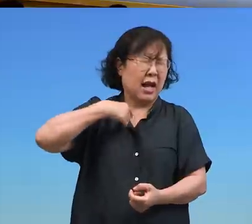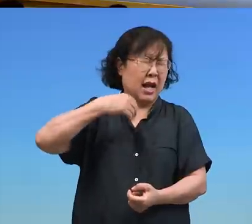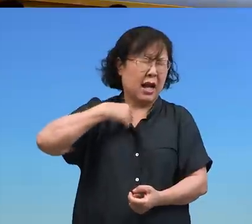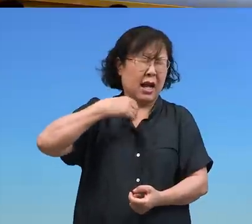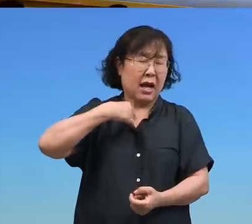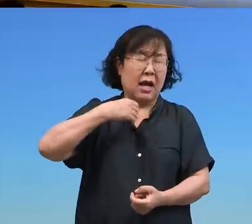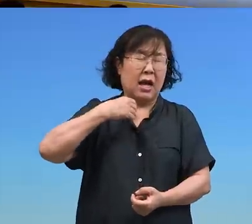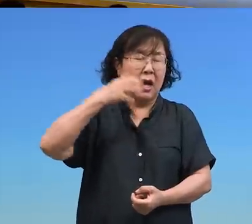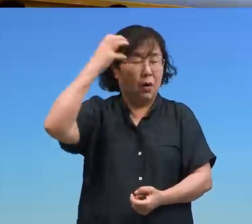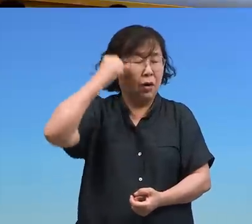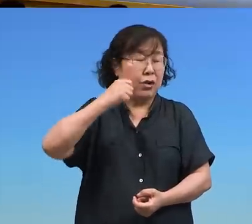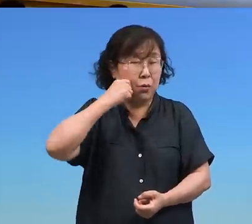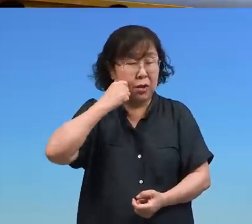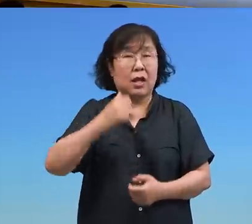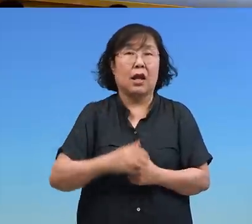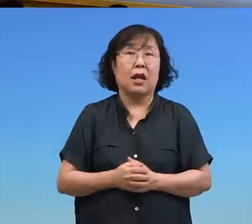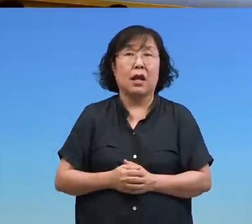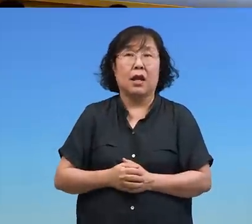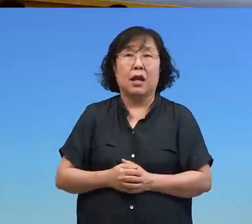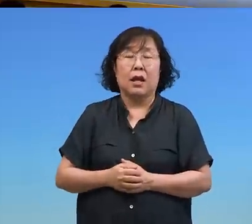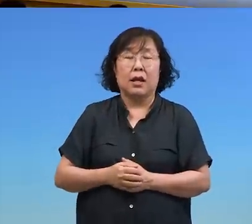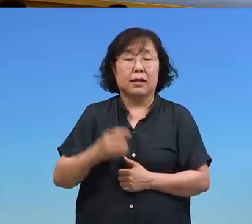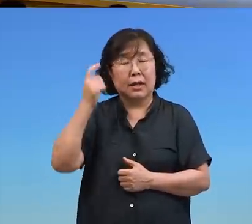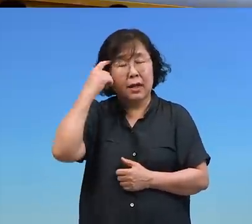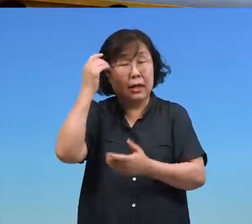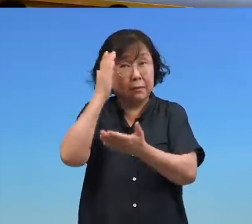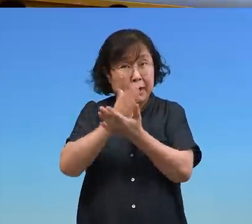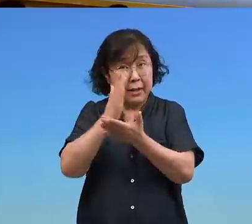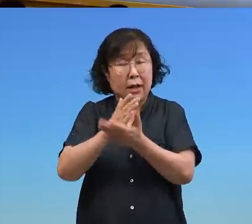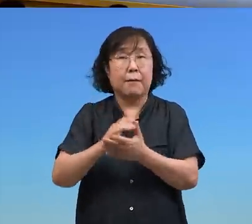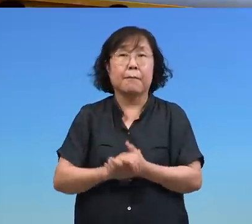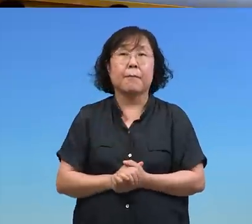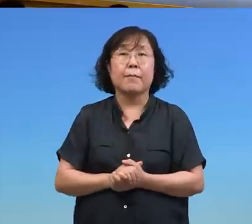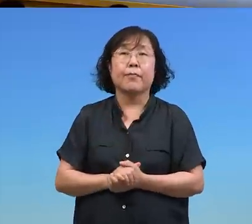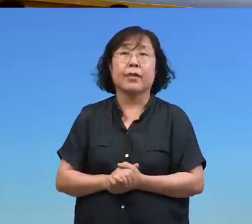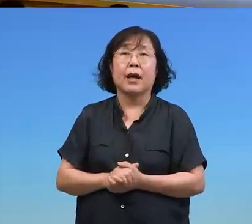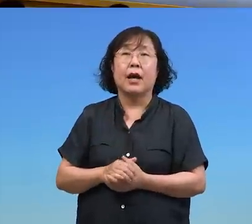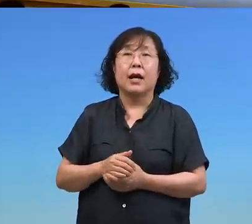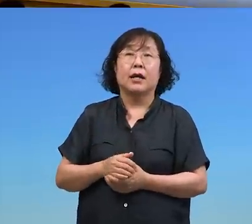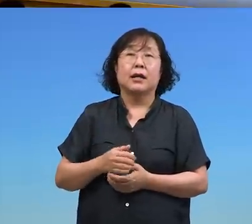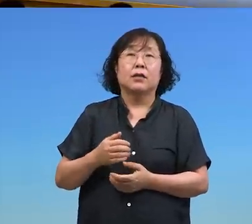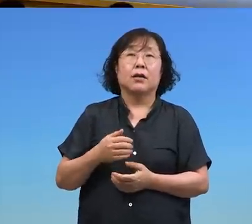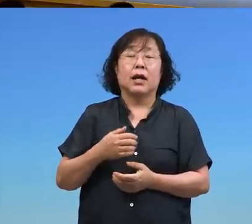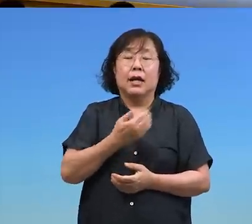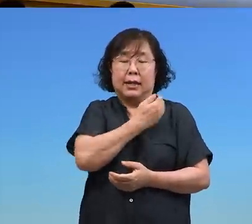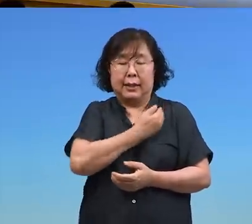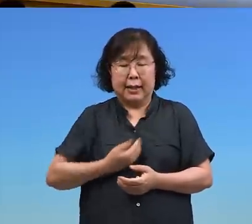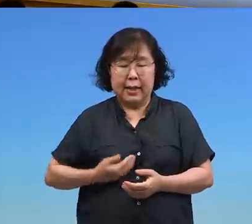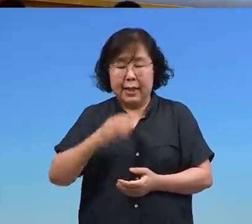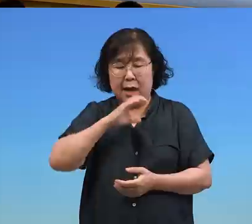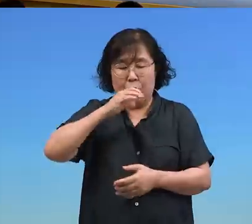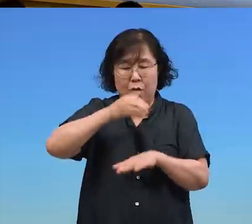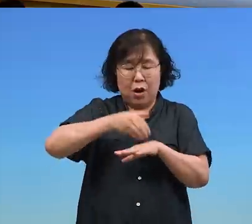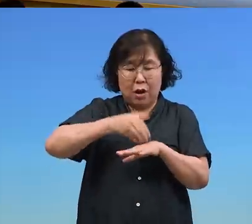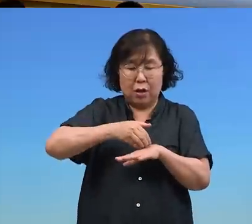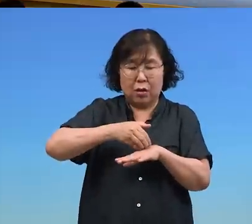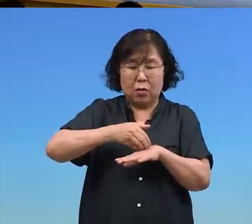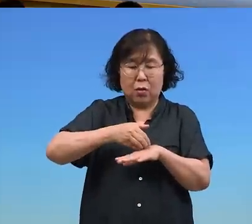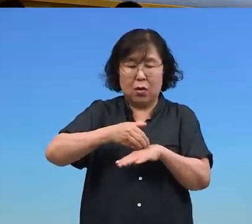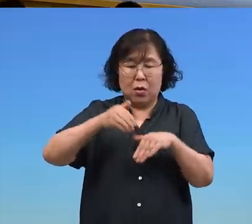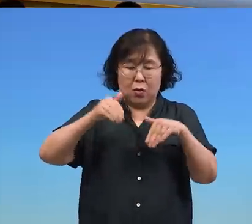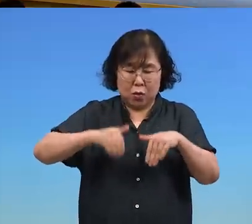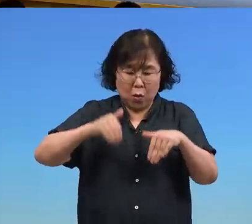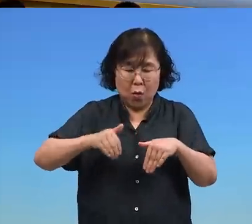제자훈련 사육훈련 저희 교회에서 할 때요 예전에는 로마스 8장 전장을 다 외우게